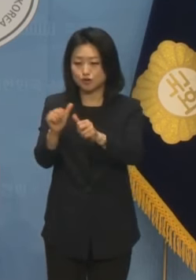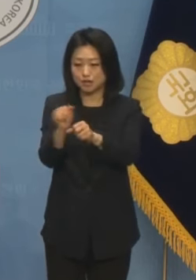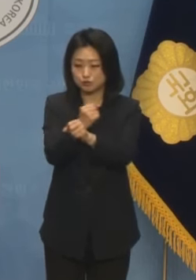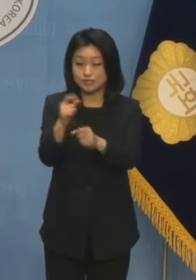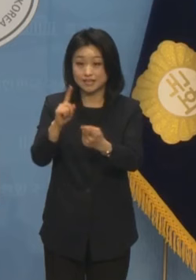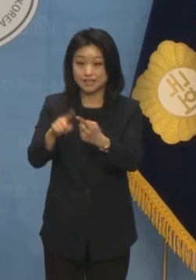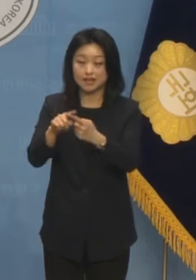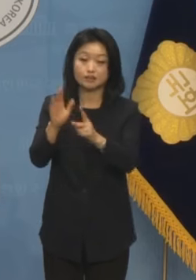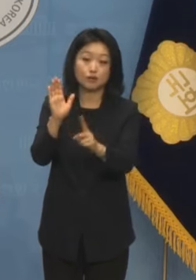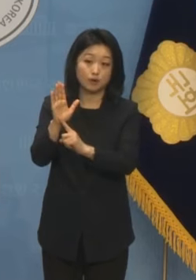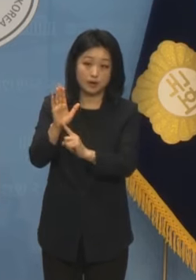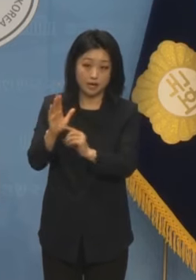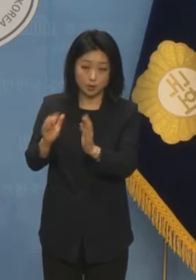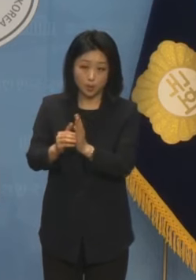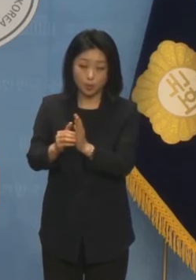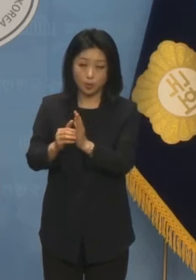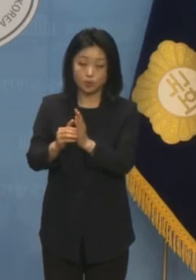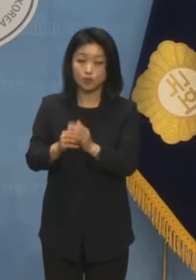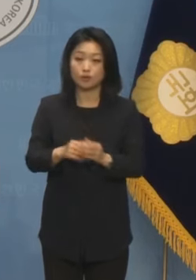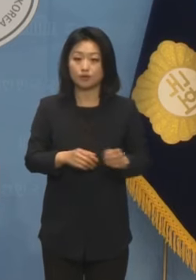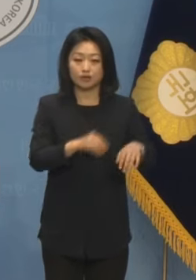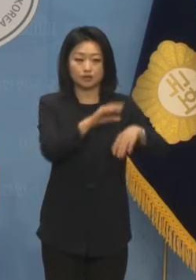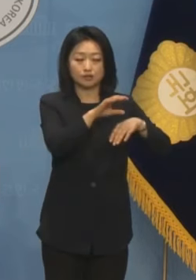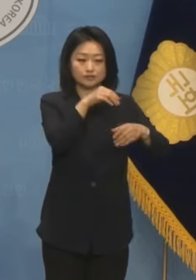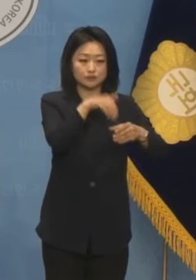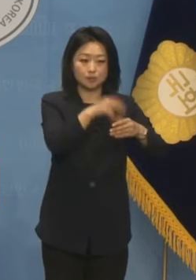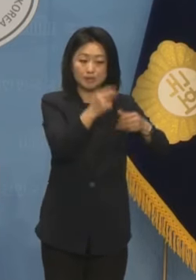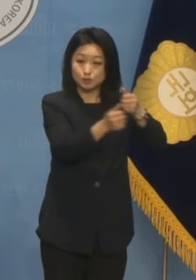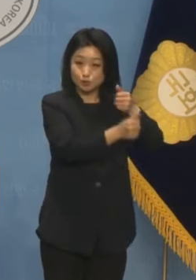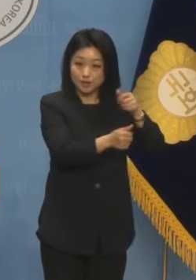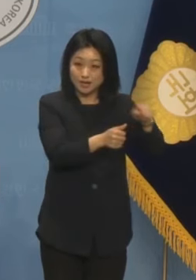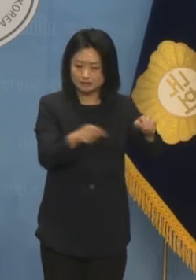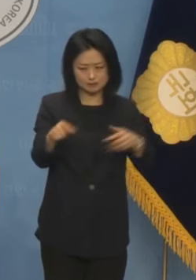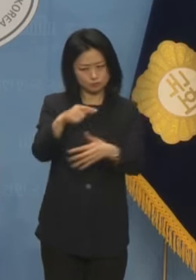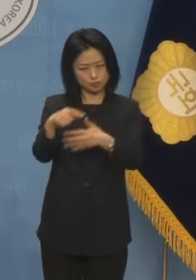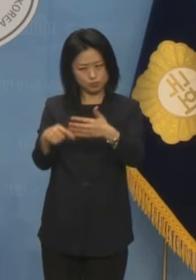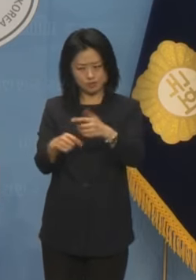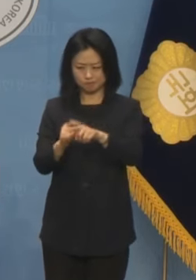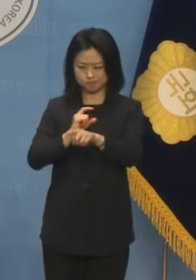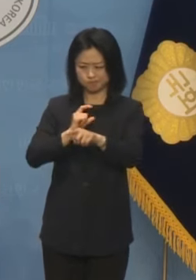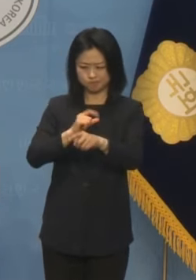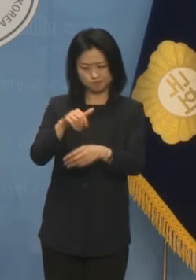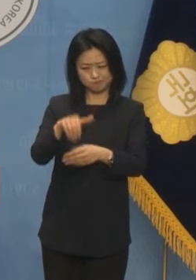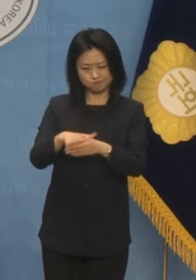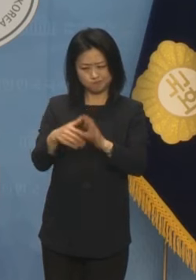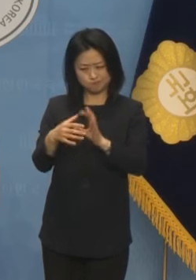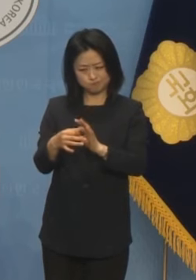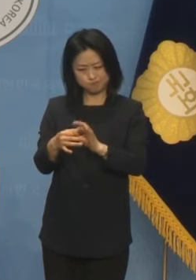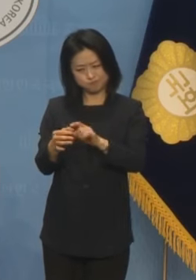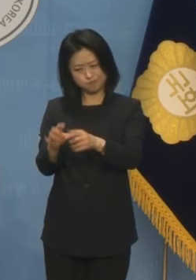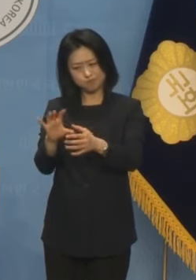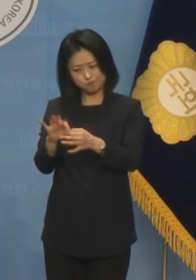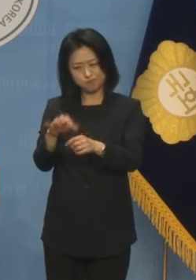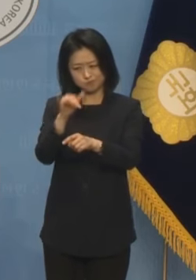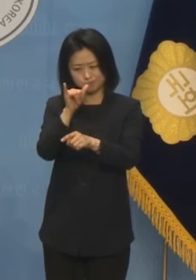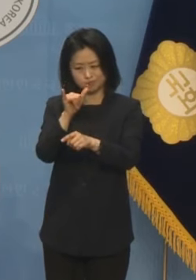대해 보도했고, 선방심의위는 프로그램의 의도가 총선을 염두에 뒀을 뿐